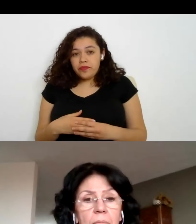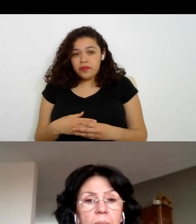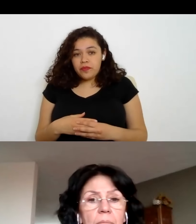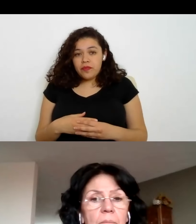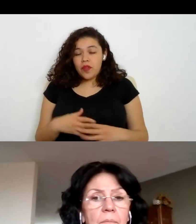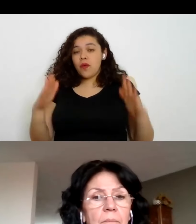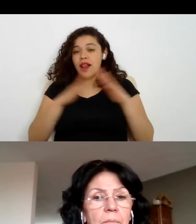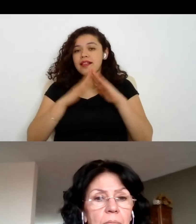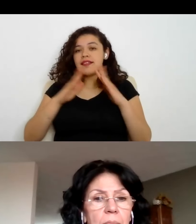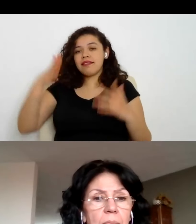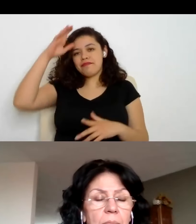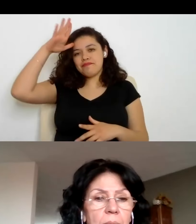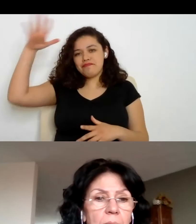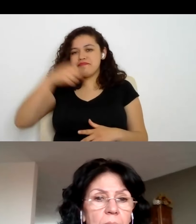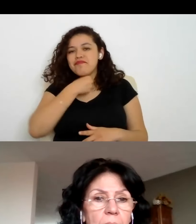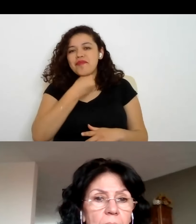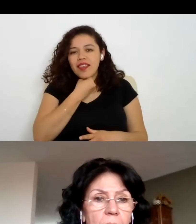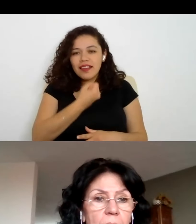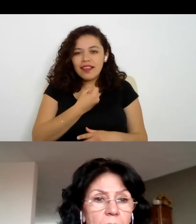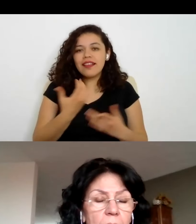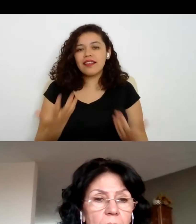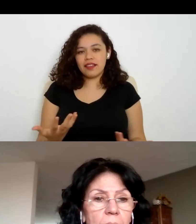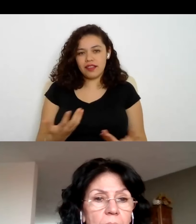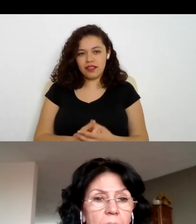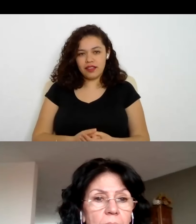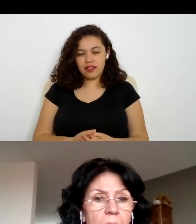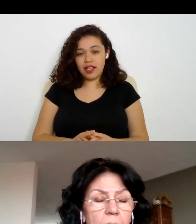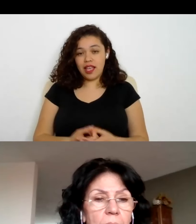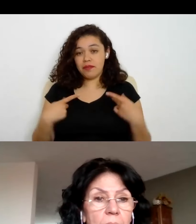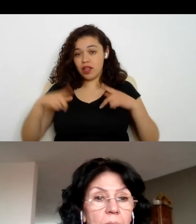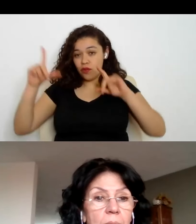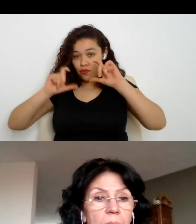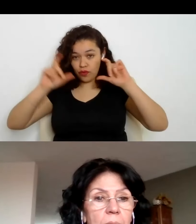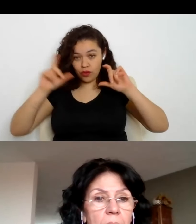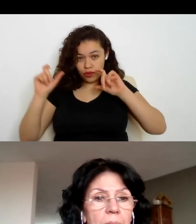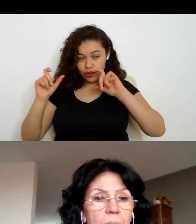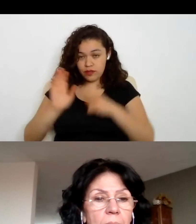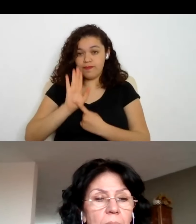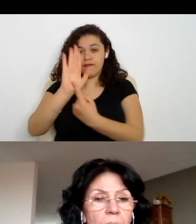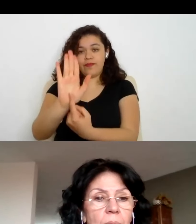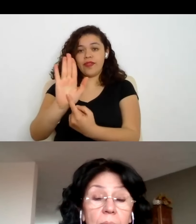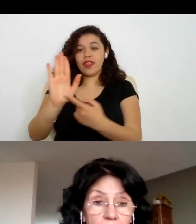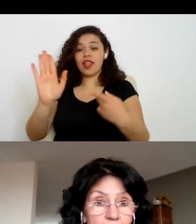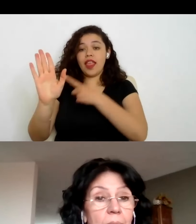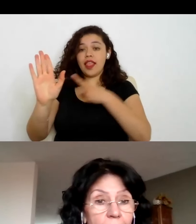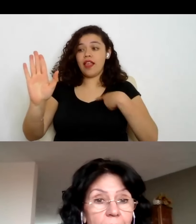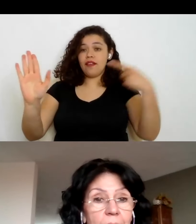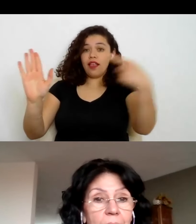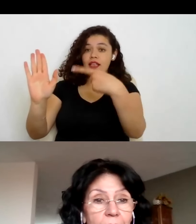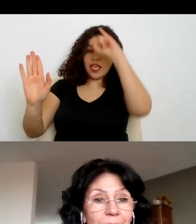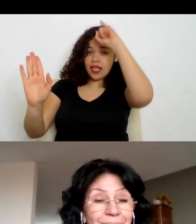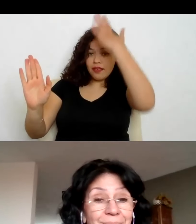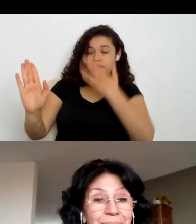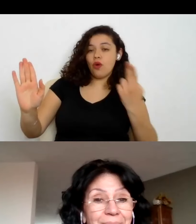de ancianos, no sé. Los que salen en esas fotografías, deberías de tú contar con una autorización de